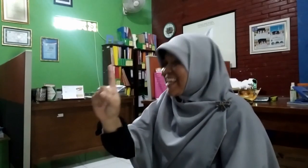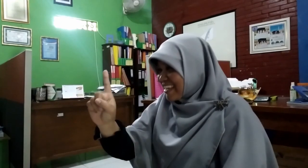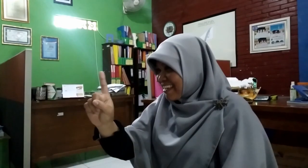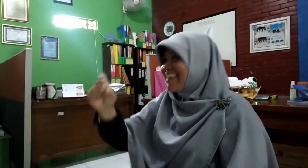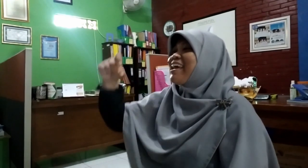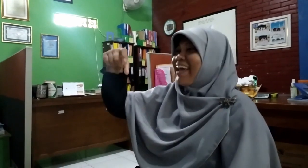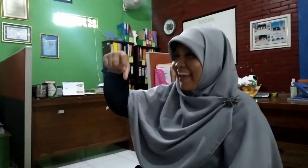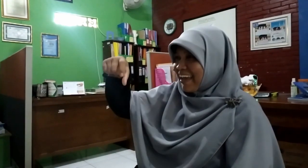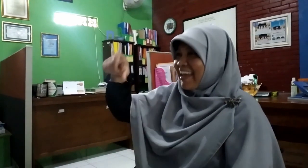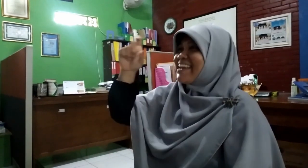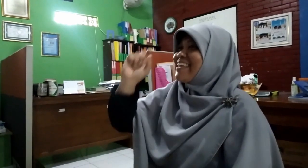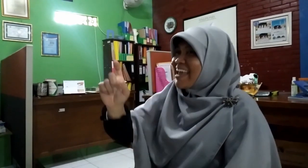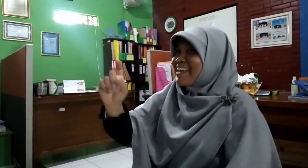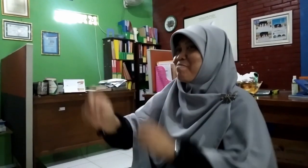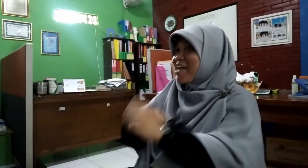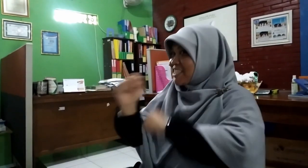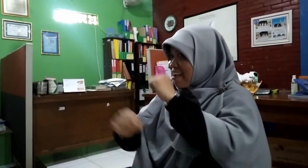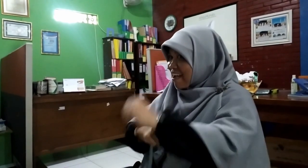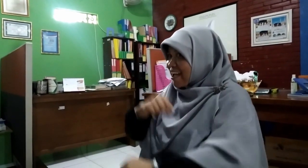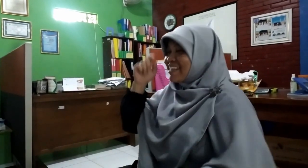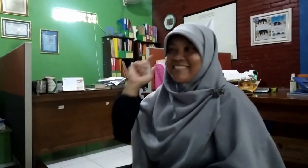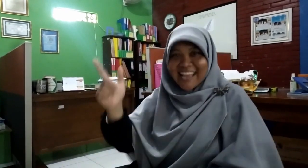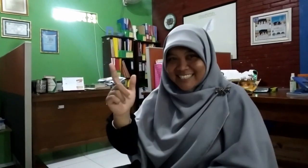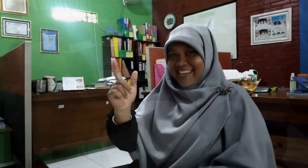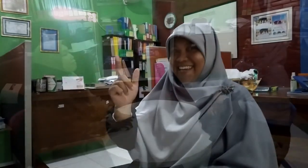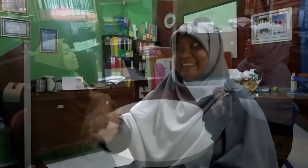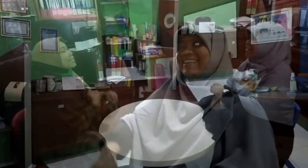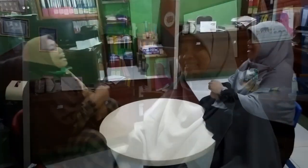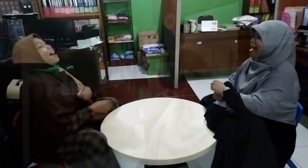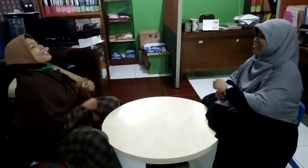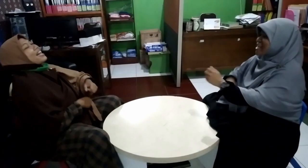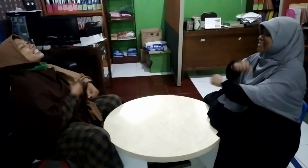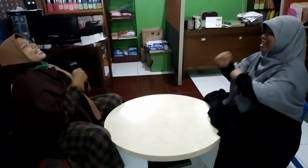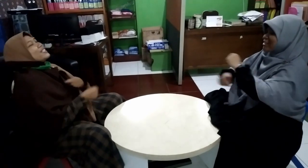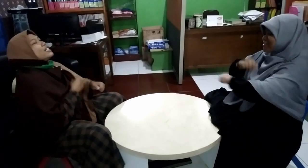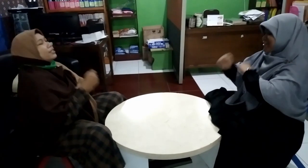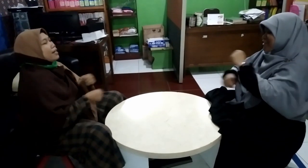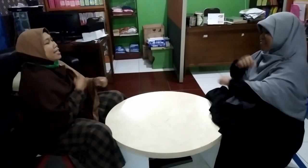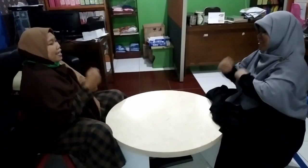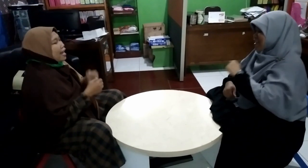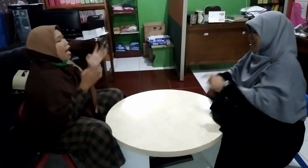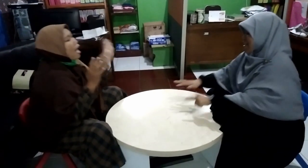I, N, G. Baca cacing. Kata 1, 2, 3.